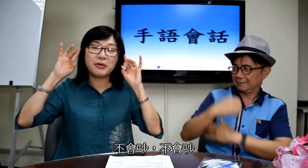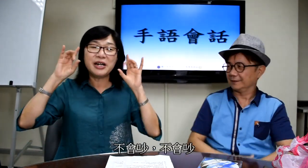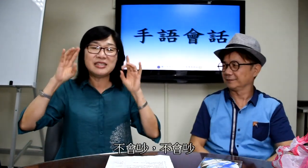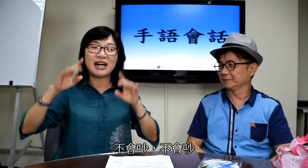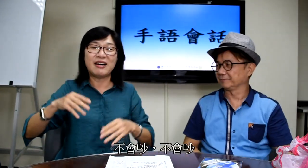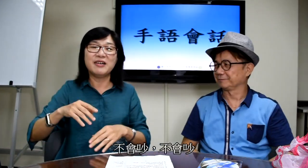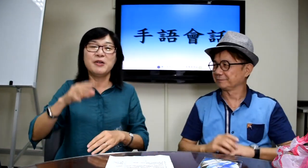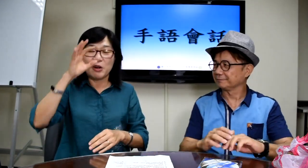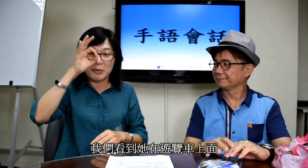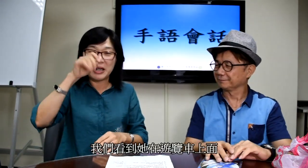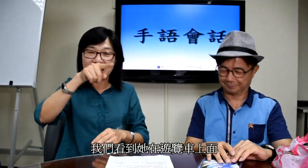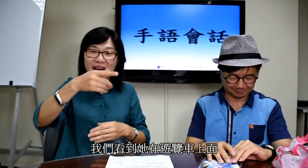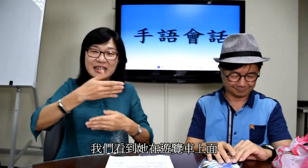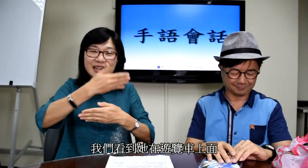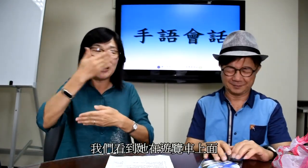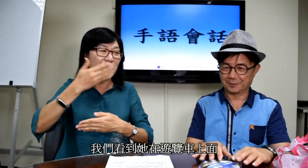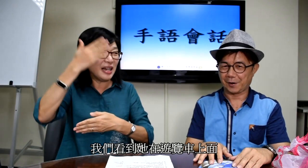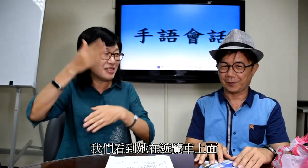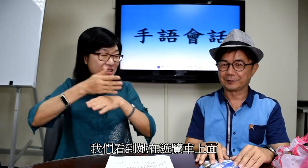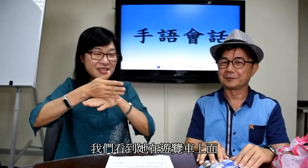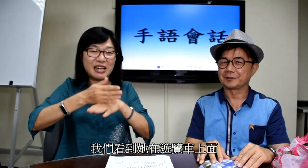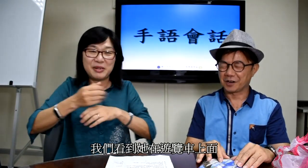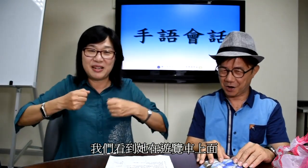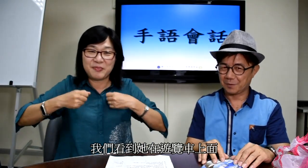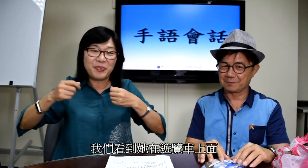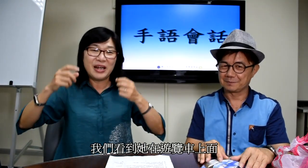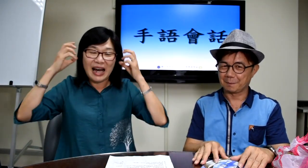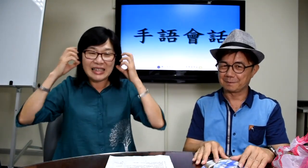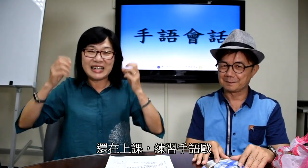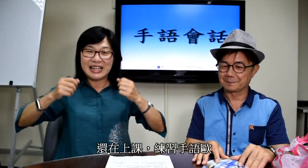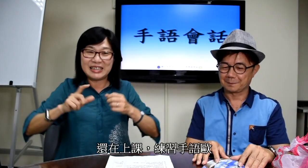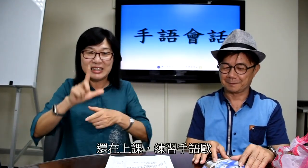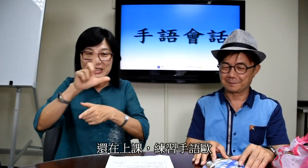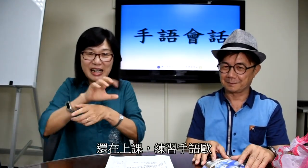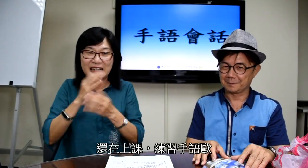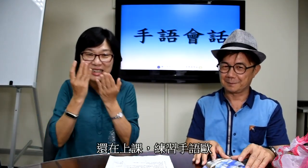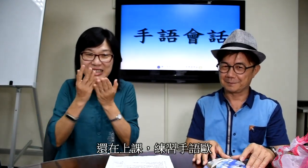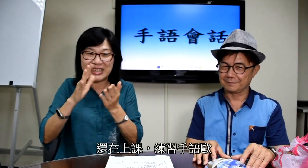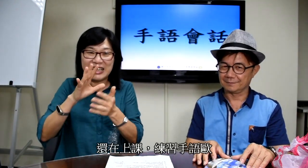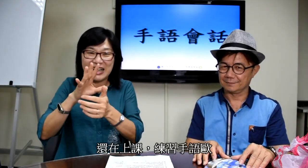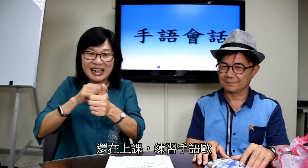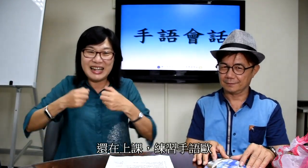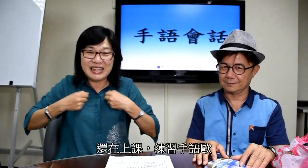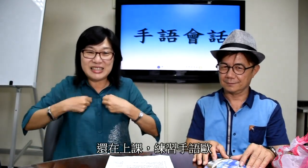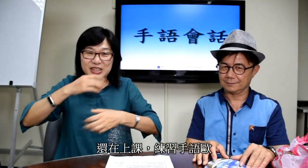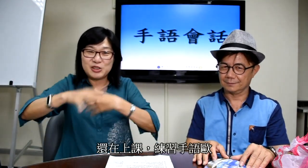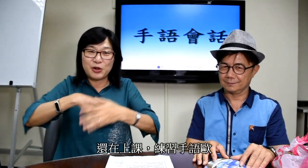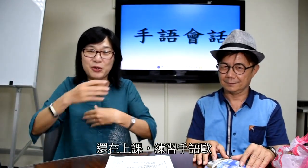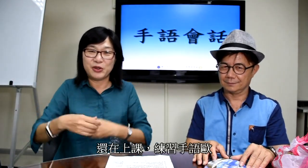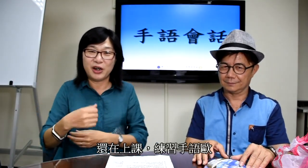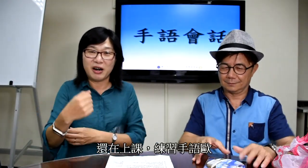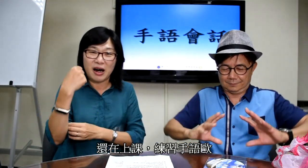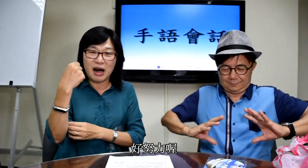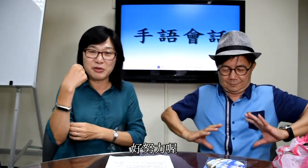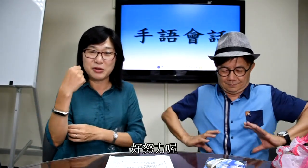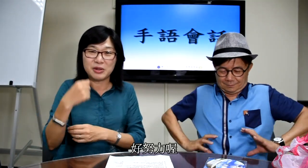会吵。我们看到他在游览车上面，还在上课练习手语哈，好努力